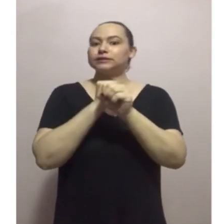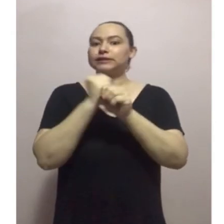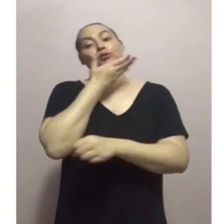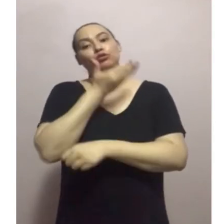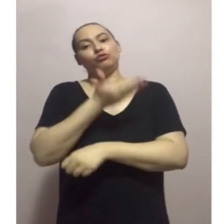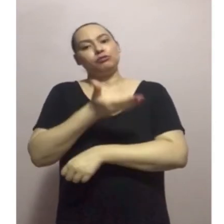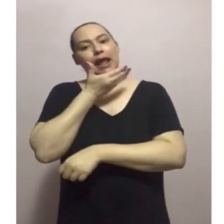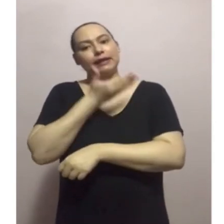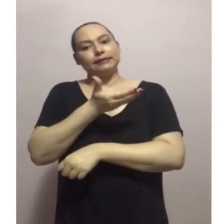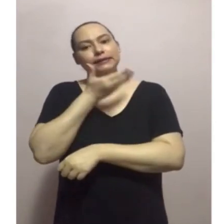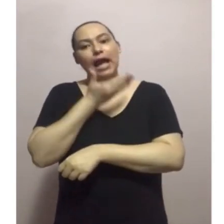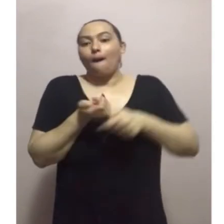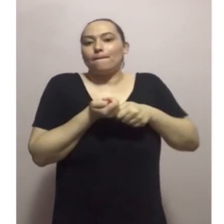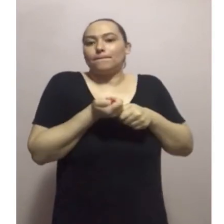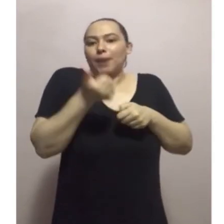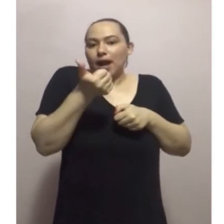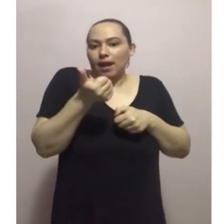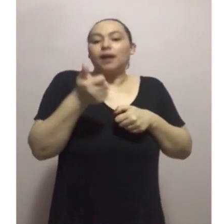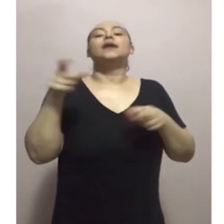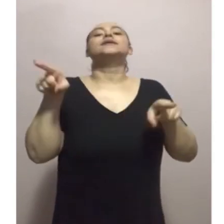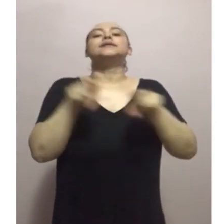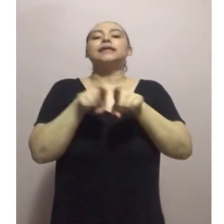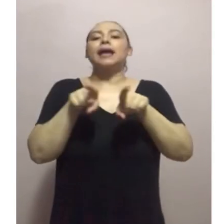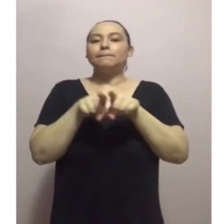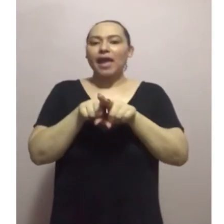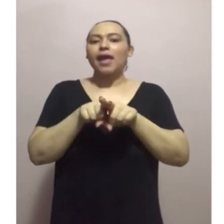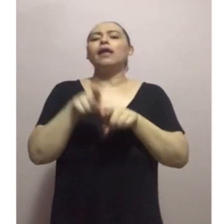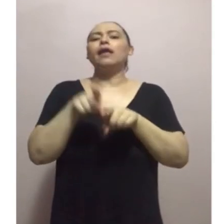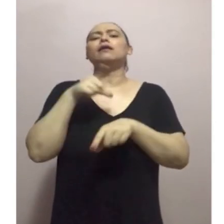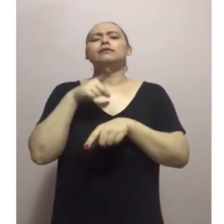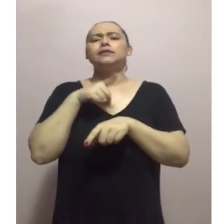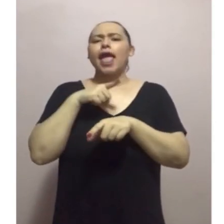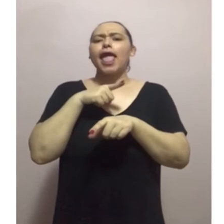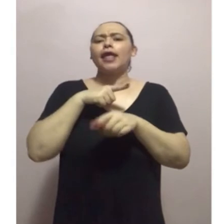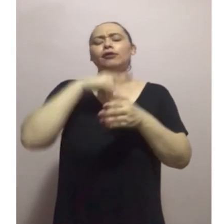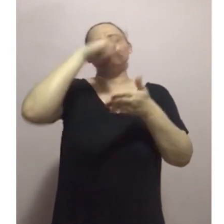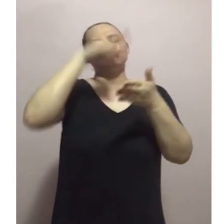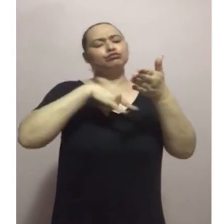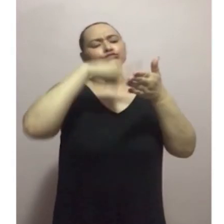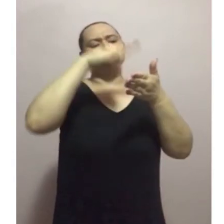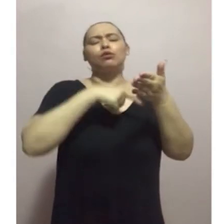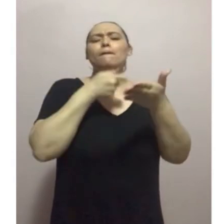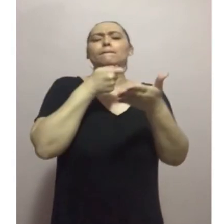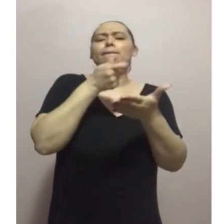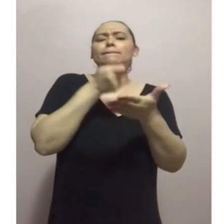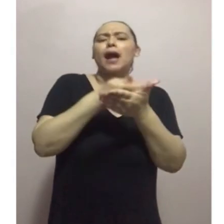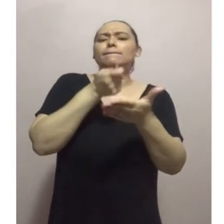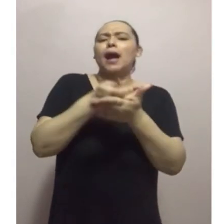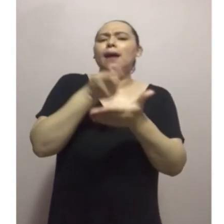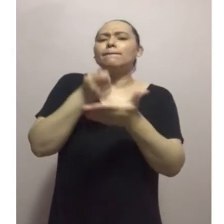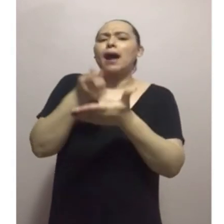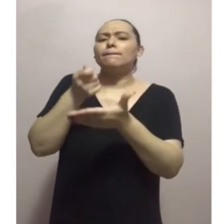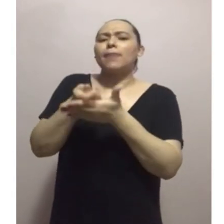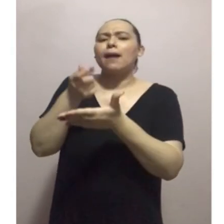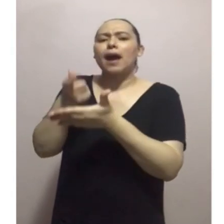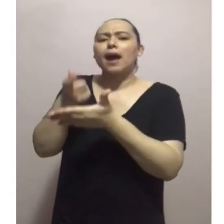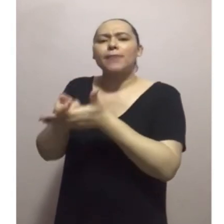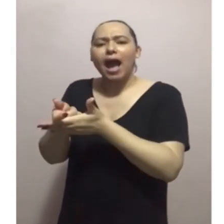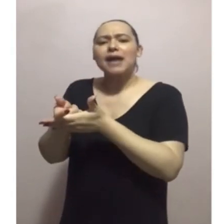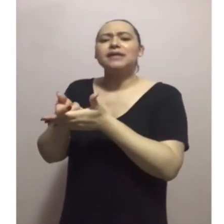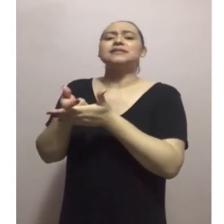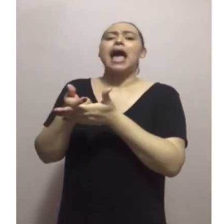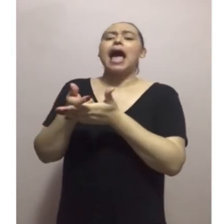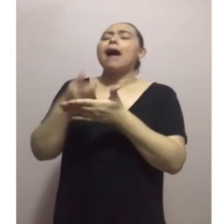dinheiro Natal, né, Ano Novo, a gente tem conta para pagar, todo mundo ainda, né, sem receber o dinheiro da